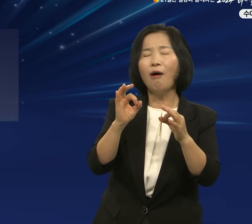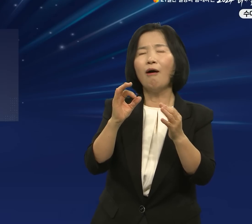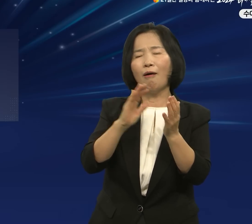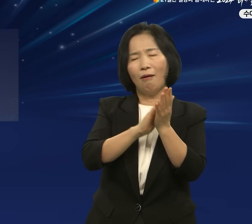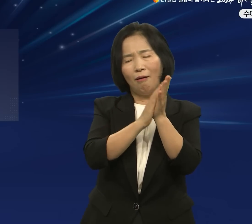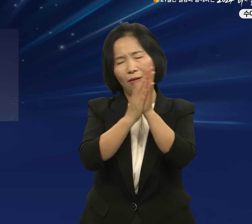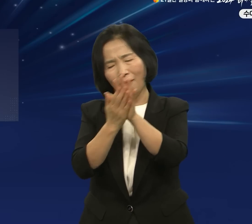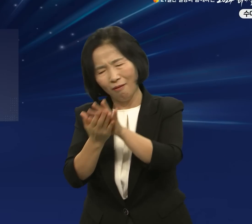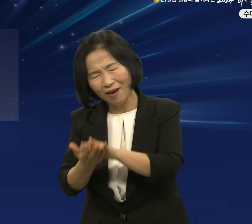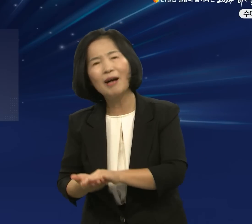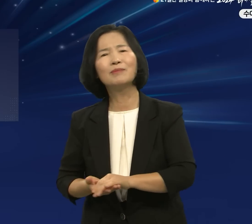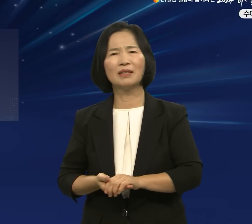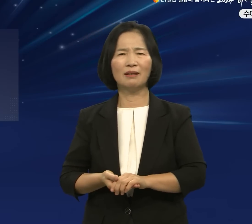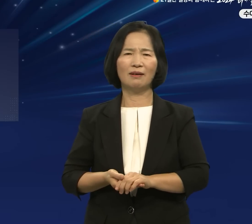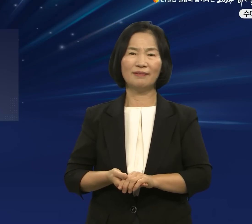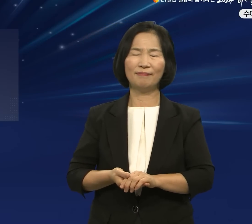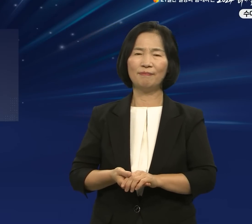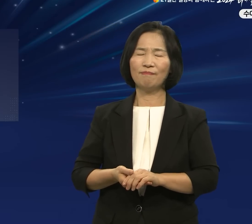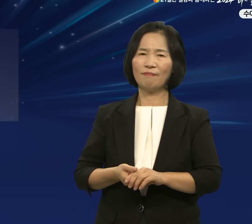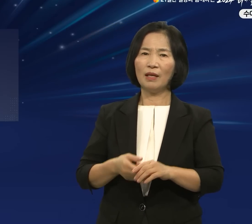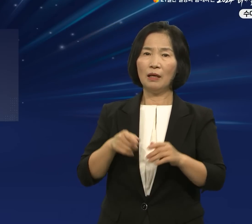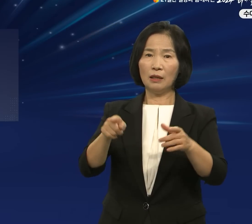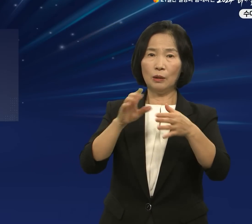그래야만이 우리는